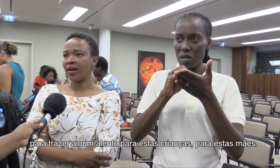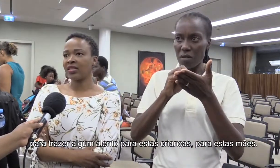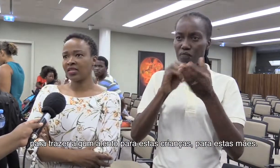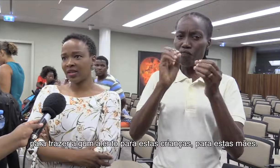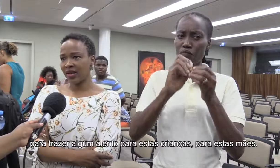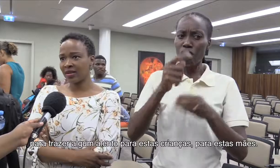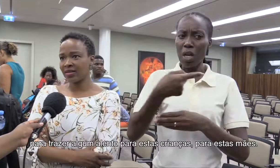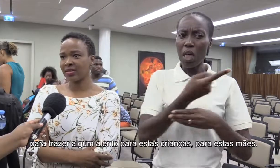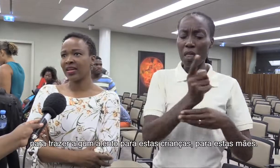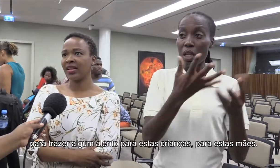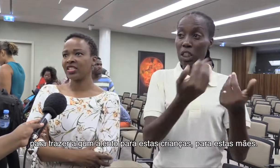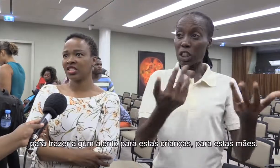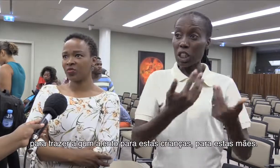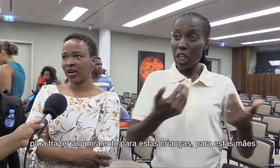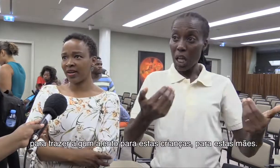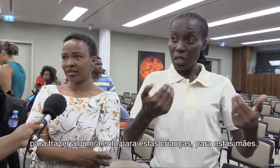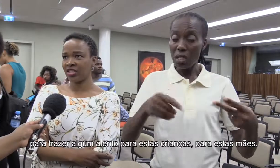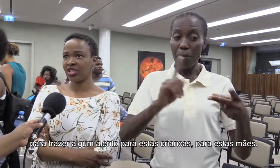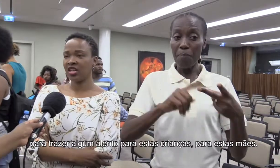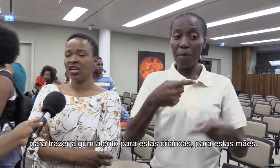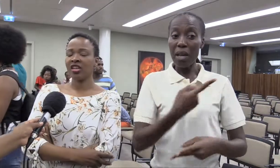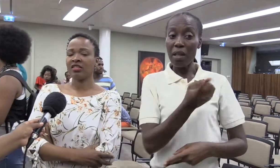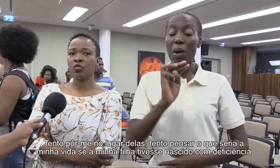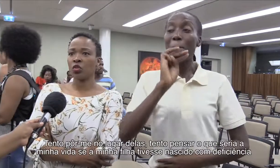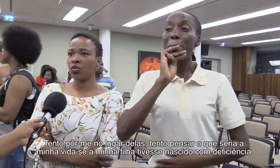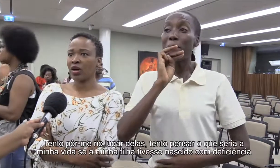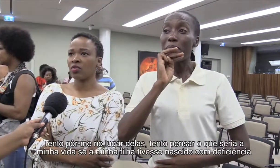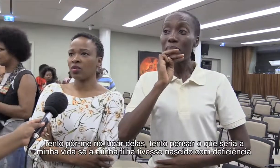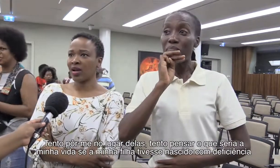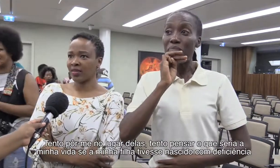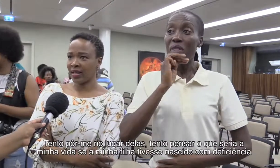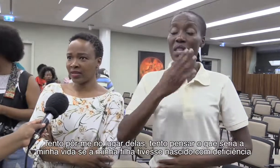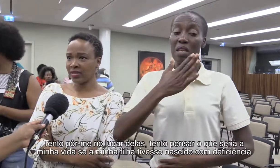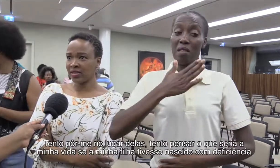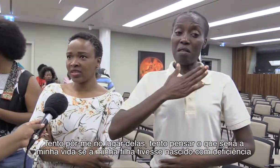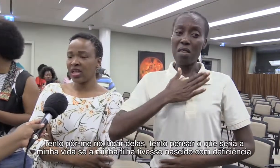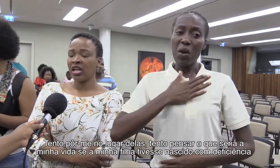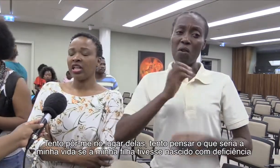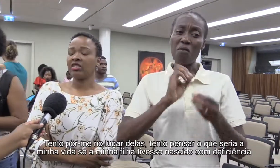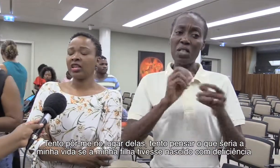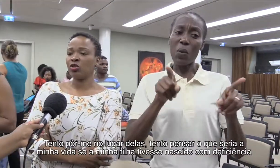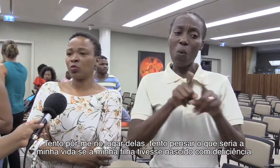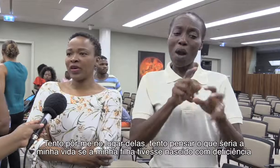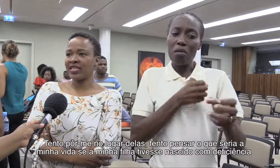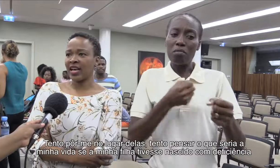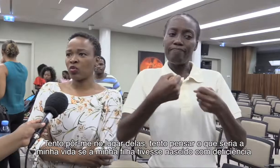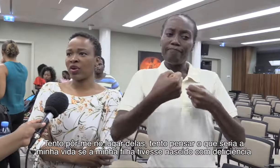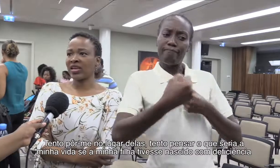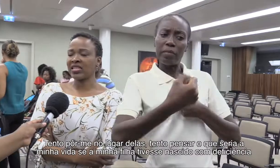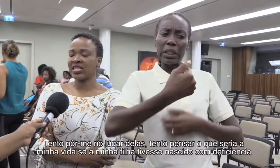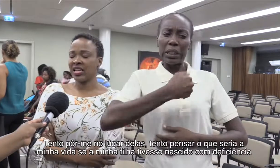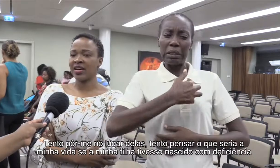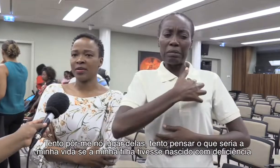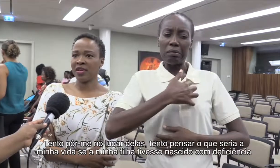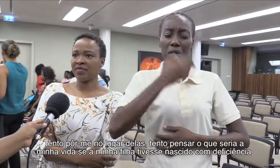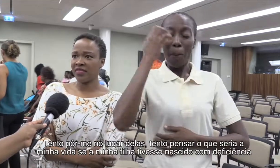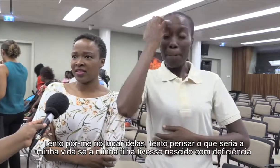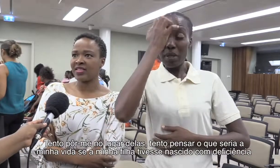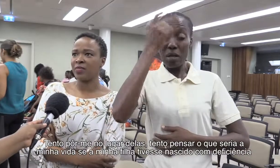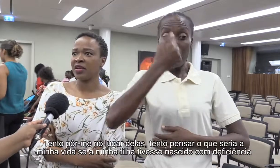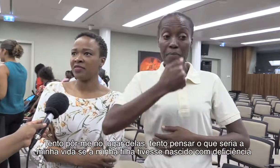a estas crianças, a estas mães. Tento me colocar no lugar delas, tento pensar o que é que seria